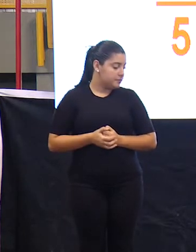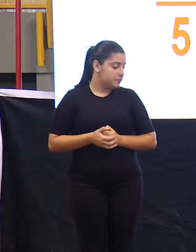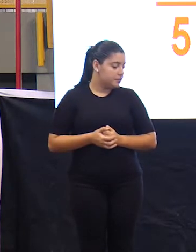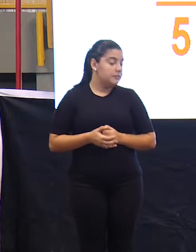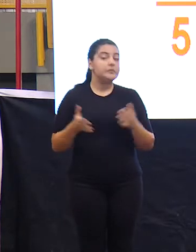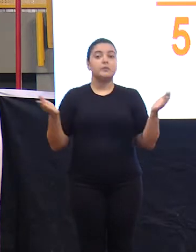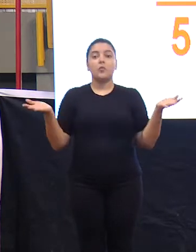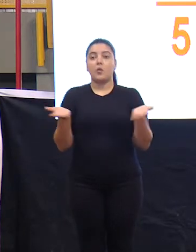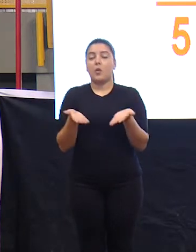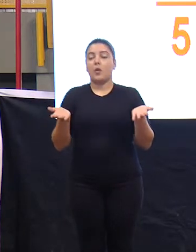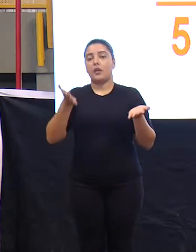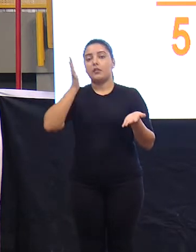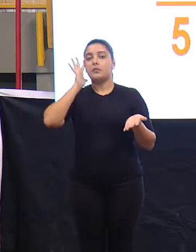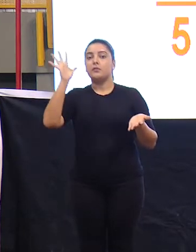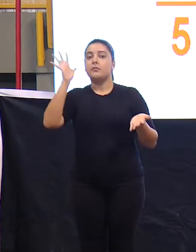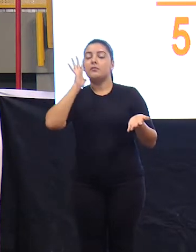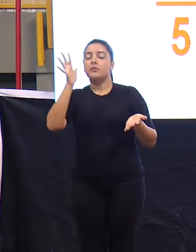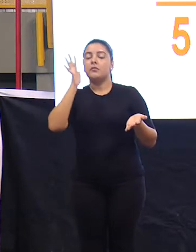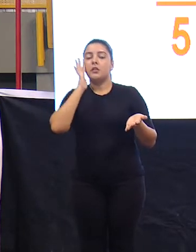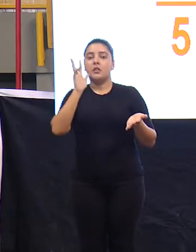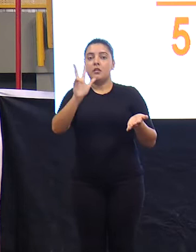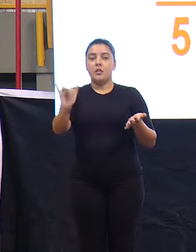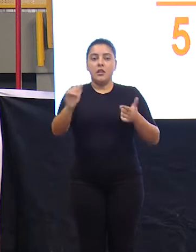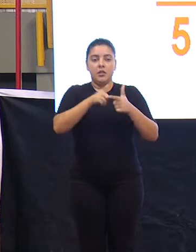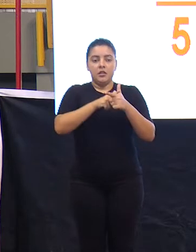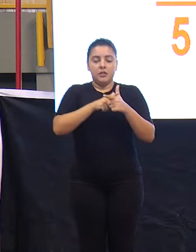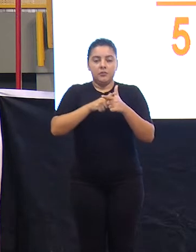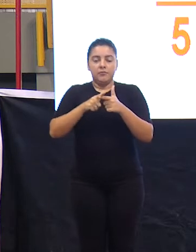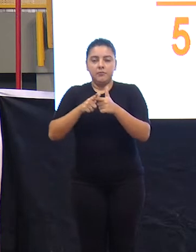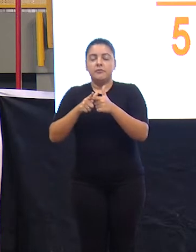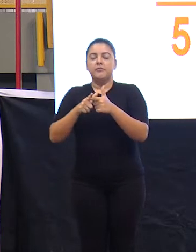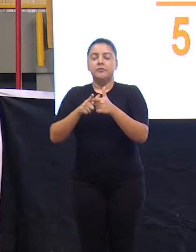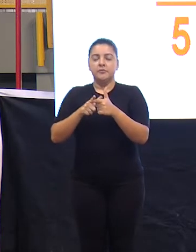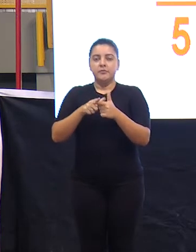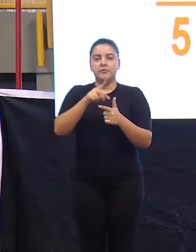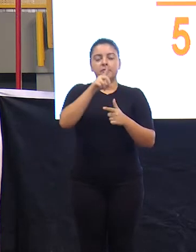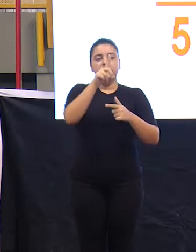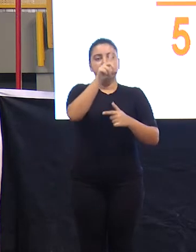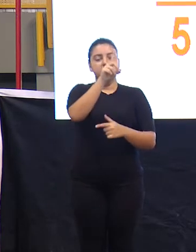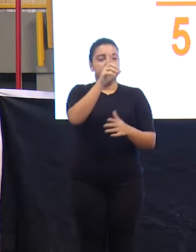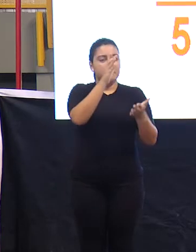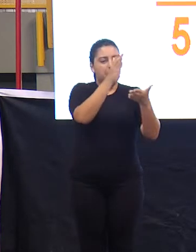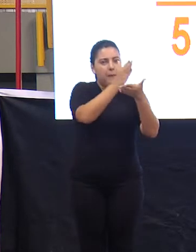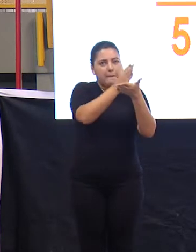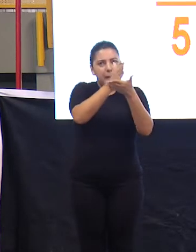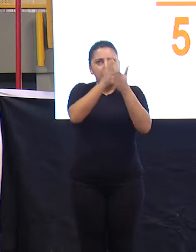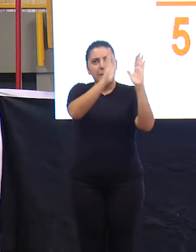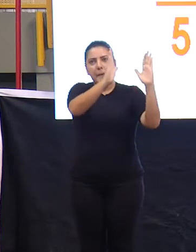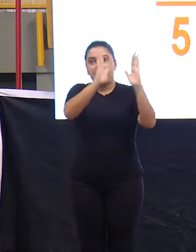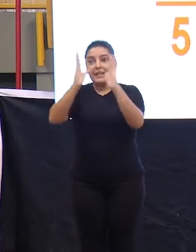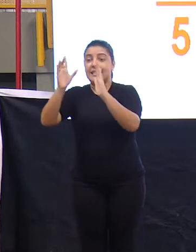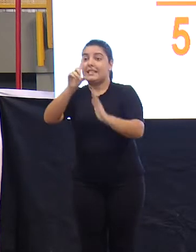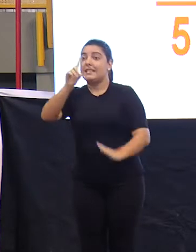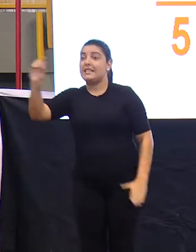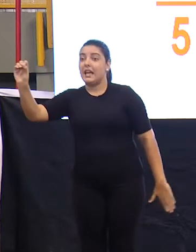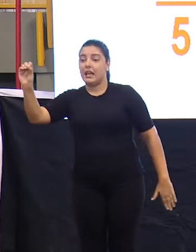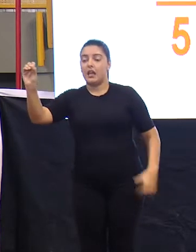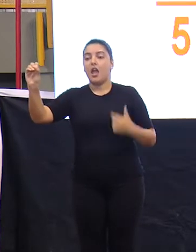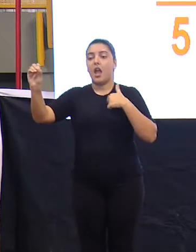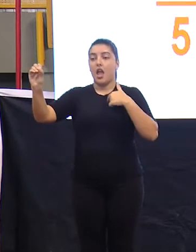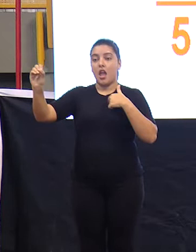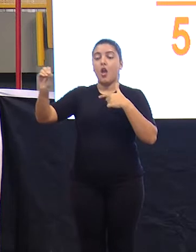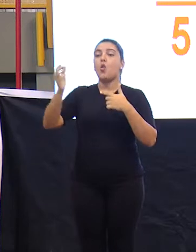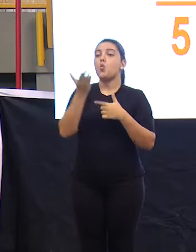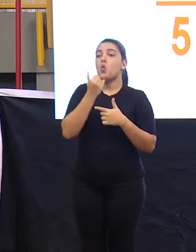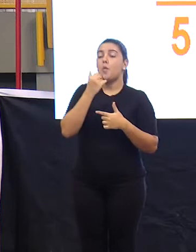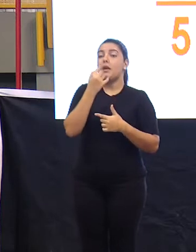agora imagina se eu pegar isso aqui e dividisse em 100 pedacinhos. Eu teria comido 40